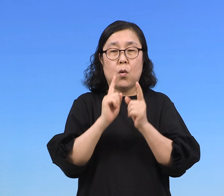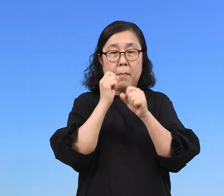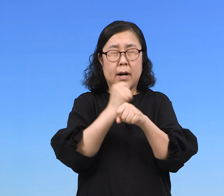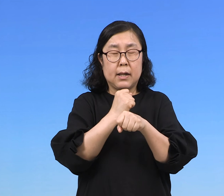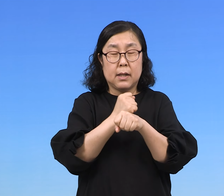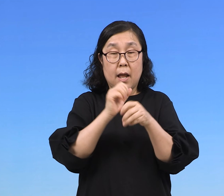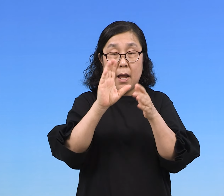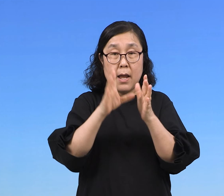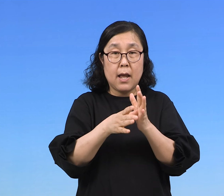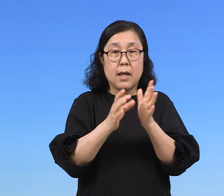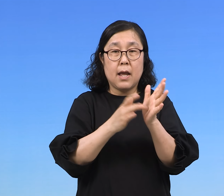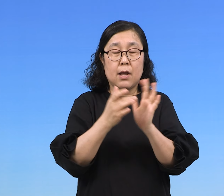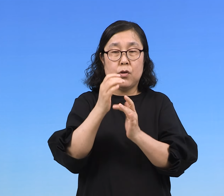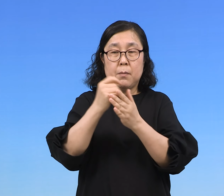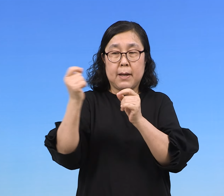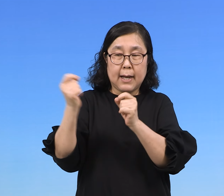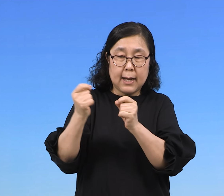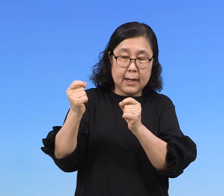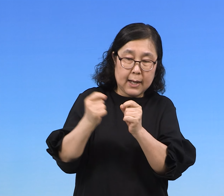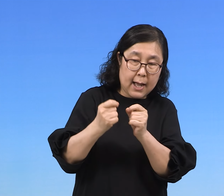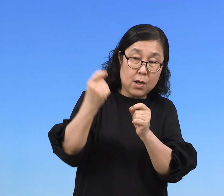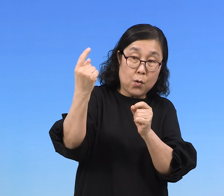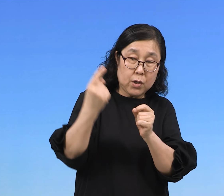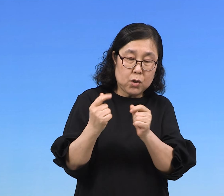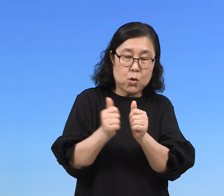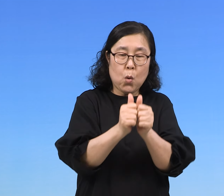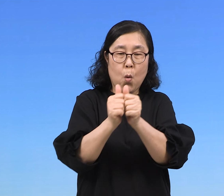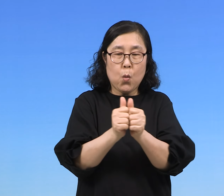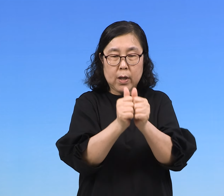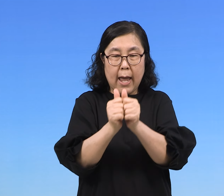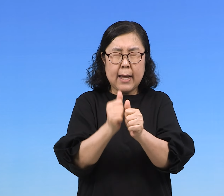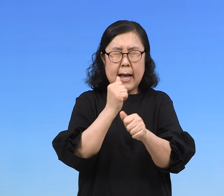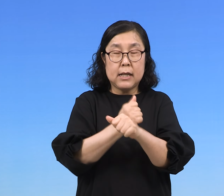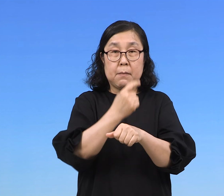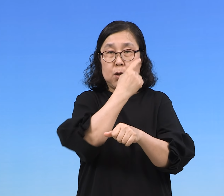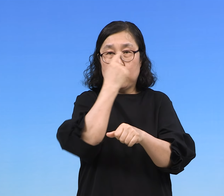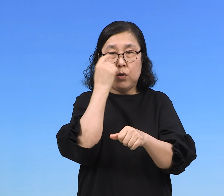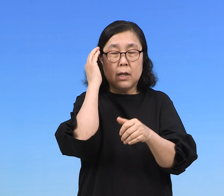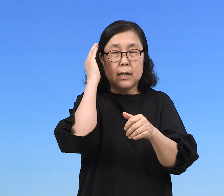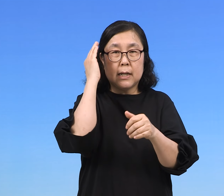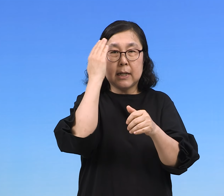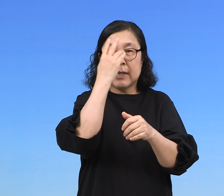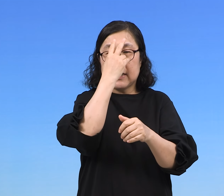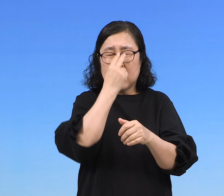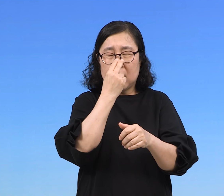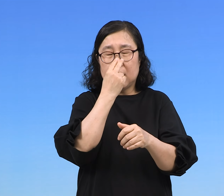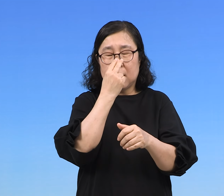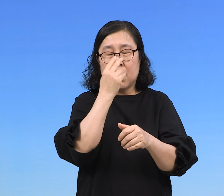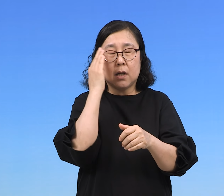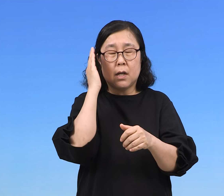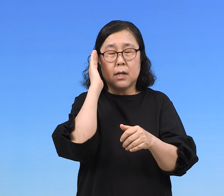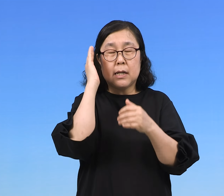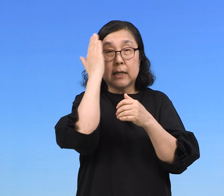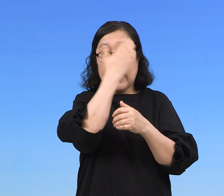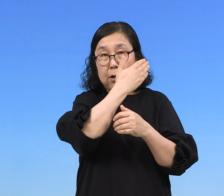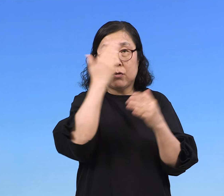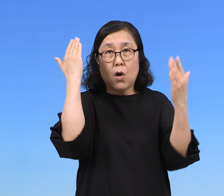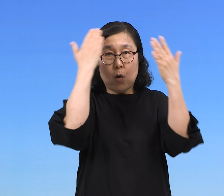이야기하며 문의할 때에 예수께서 가까이 이르러 그들과 동행하시나 그들의 눈이 가려져서 영안이 어두운